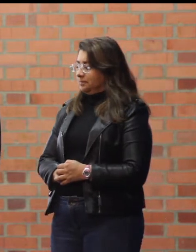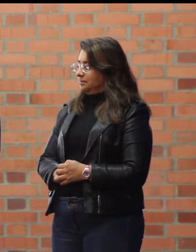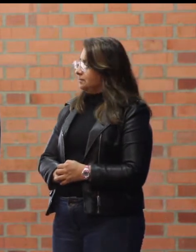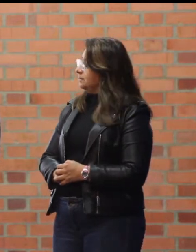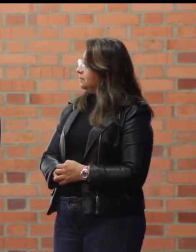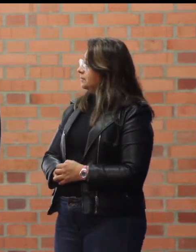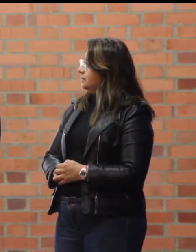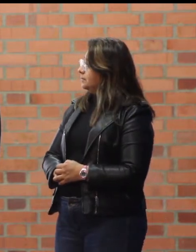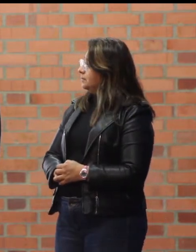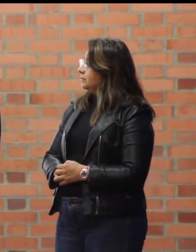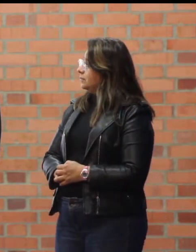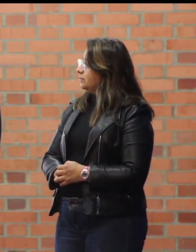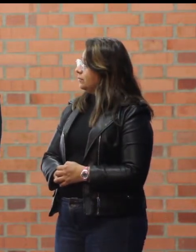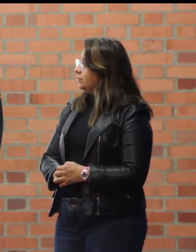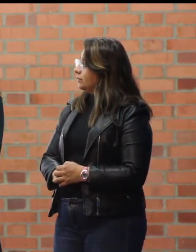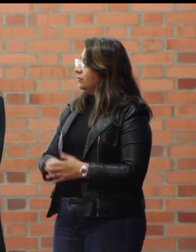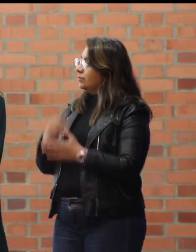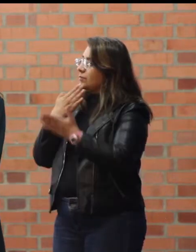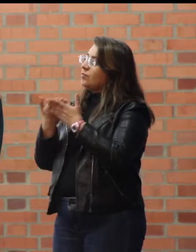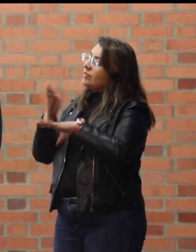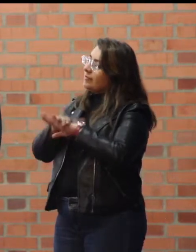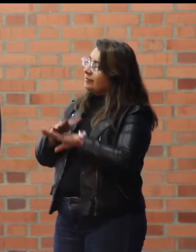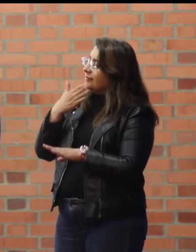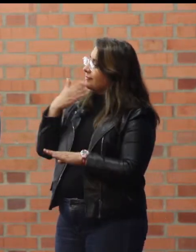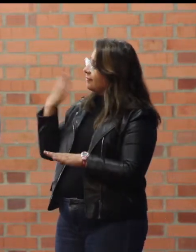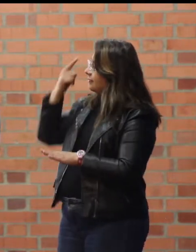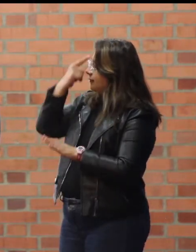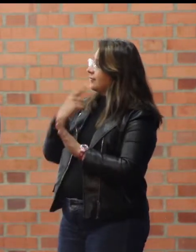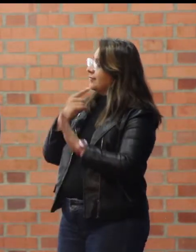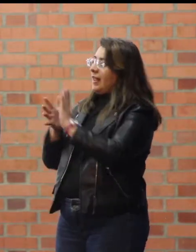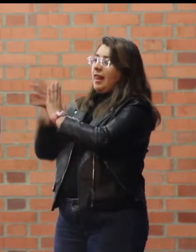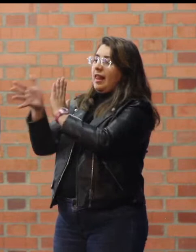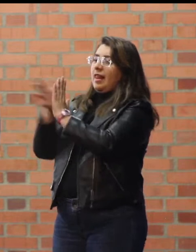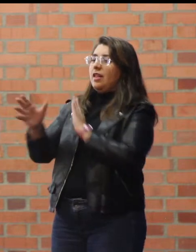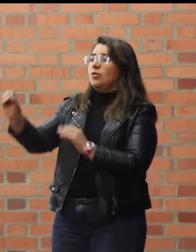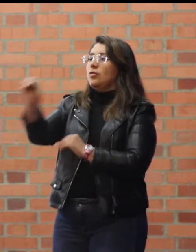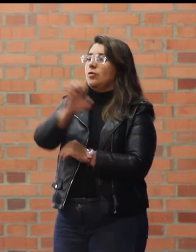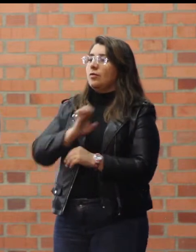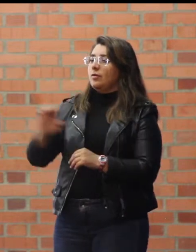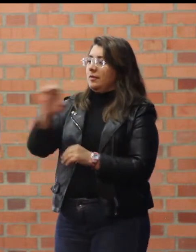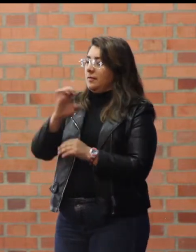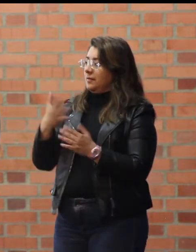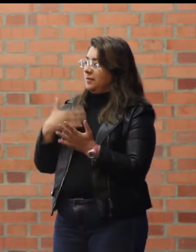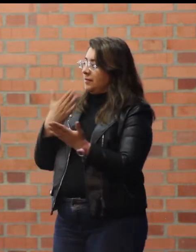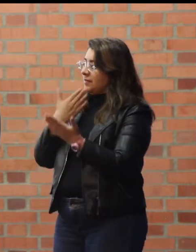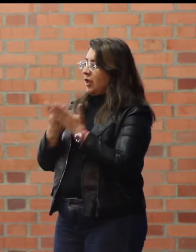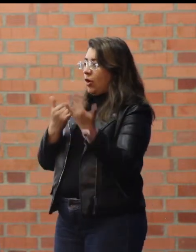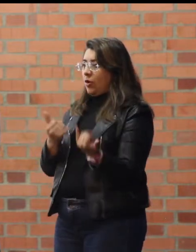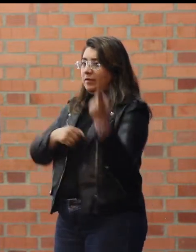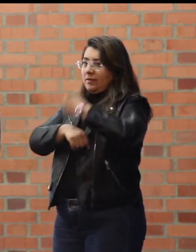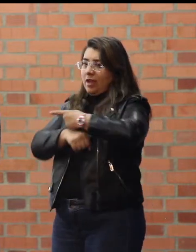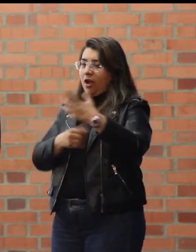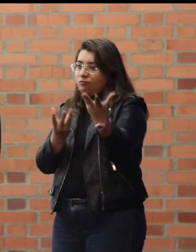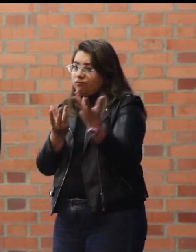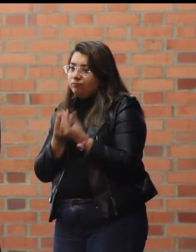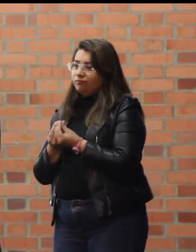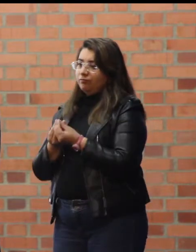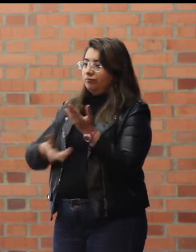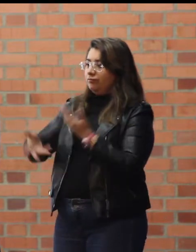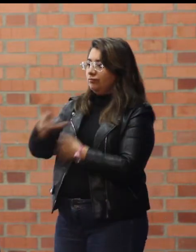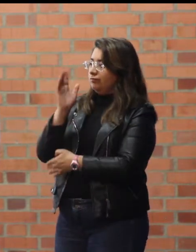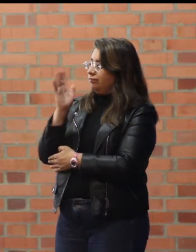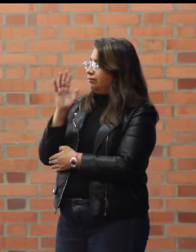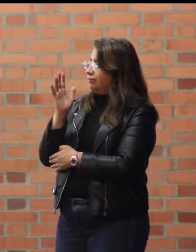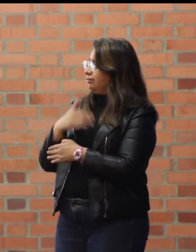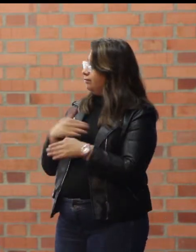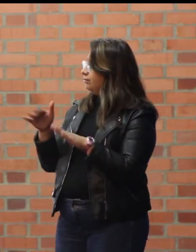Muchas gracias Juliana por la presentación y buenas tardes para todos y todas quienes nos acompañan hoy en el lanzamiento del